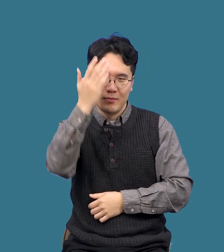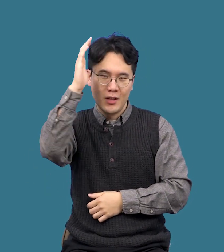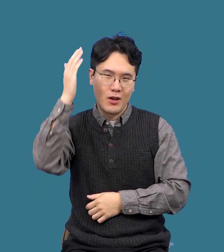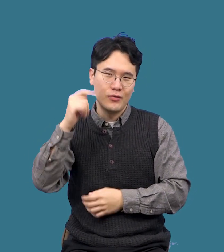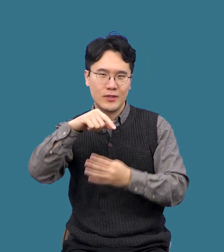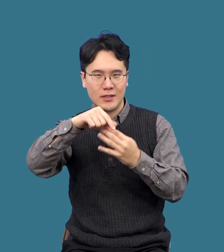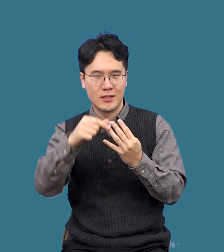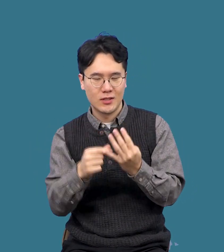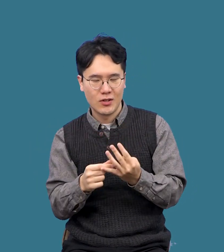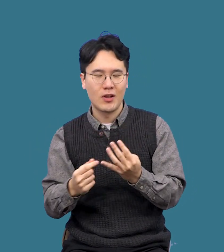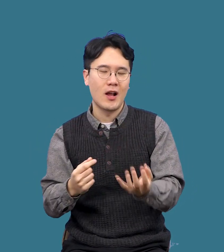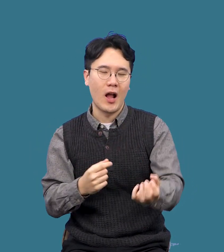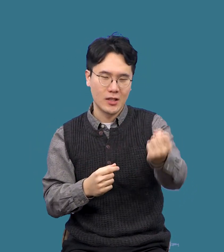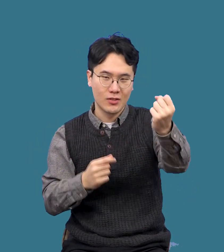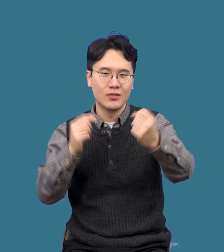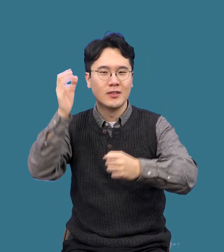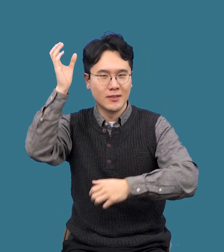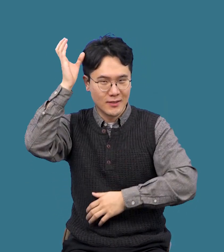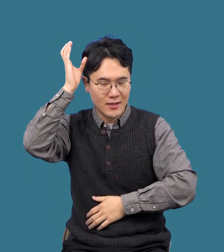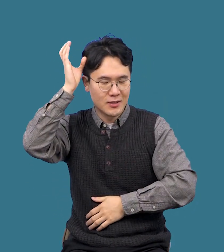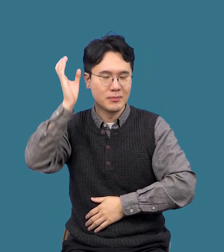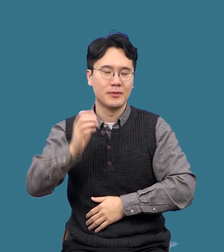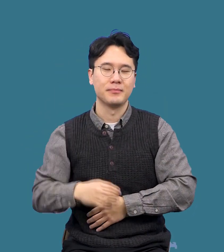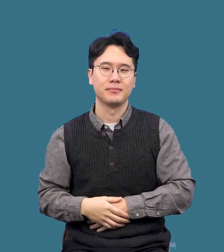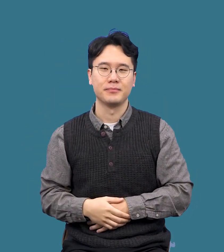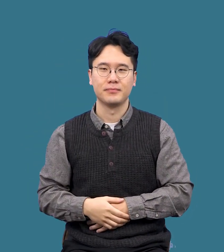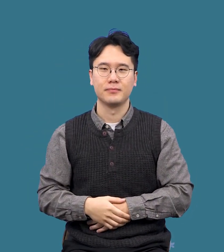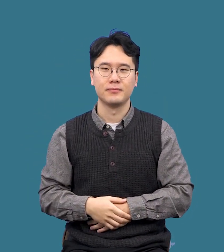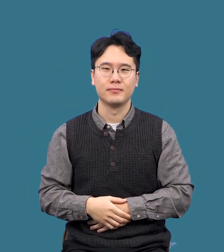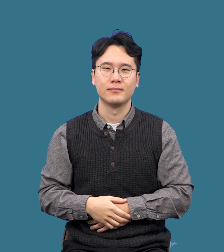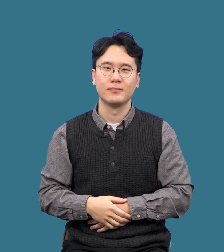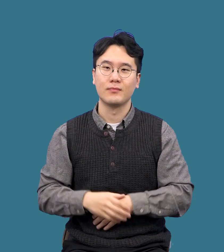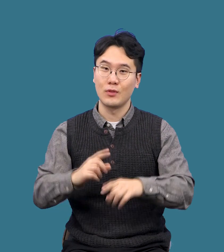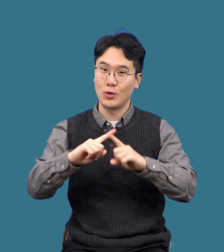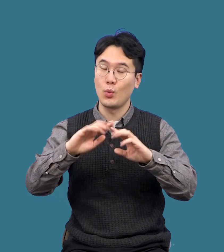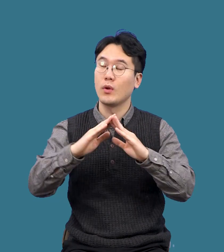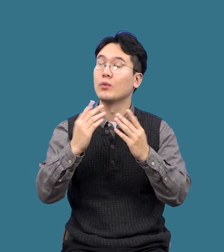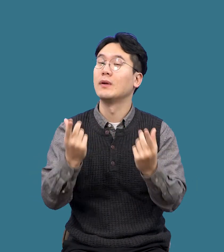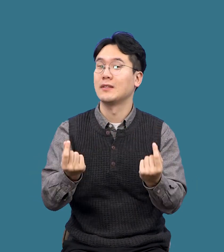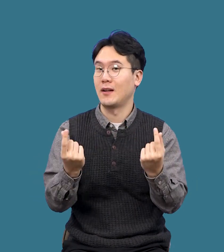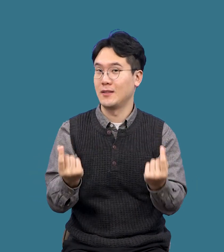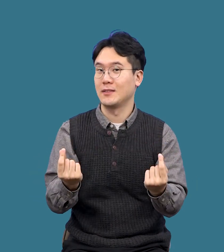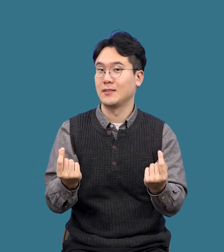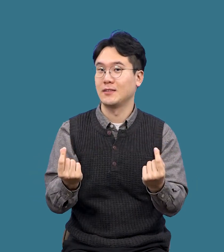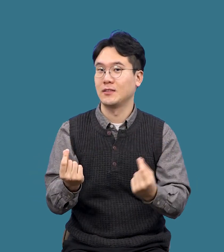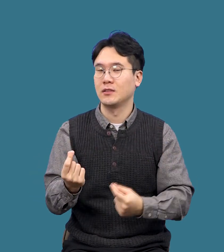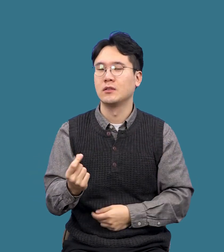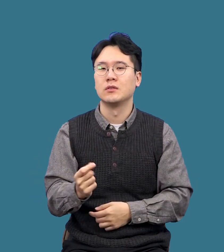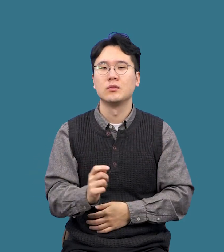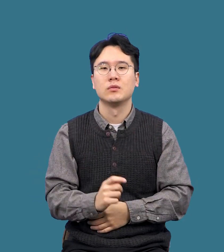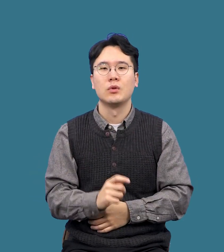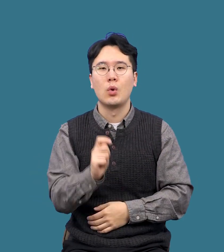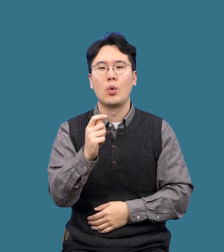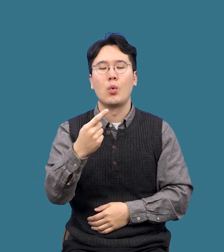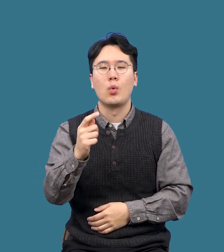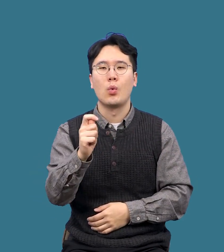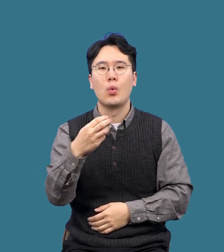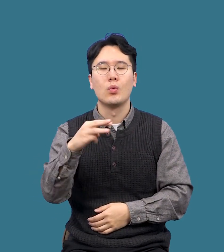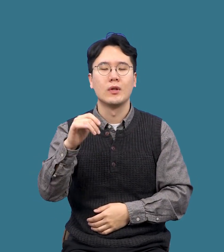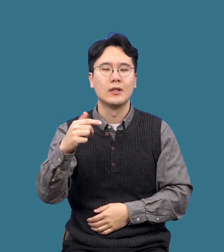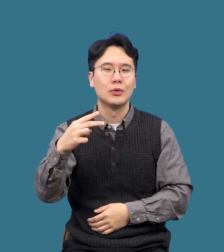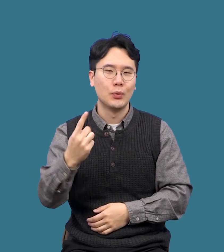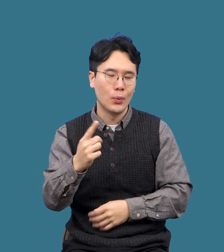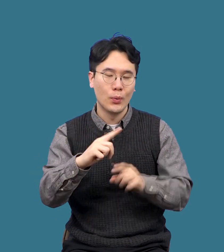가질 것을 기대하십니다. 교회도 마찬가지죠. 고린도 교회, 신약의 고린도 교회를 생각해